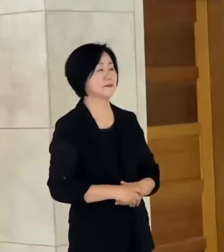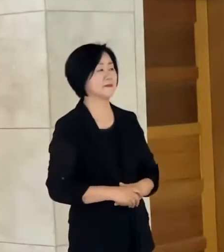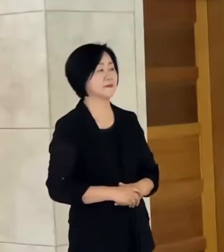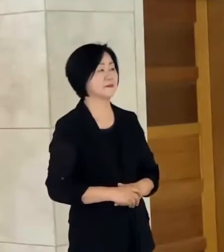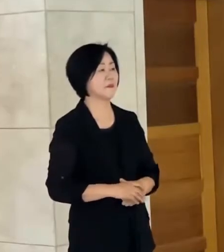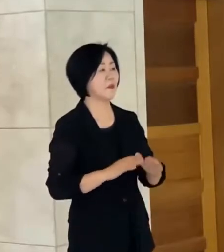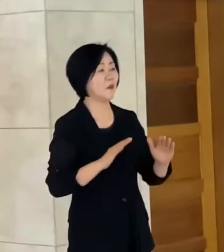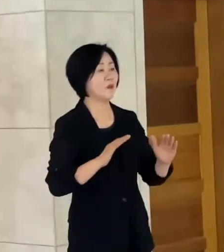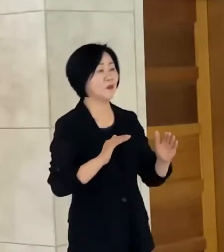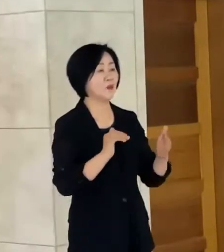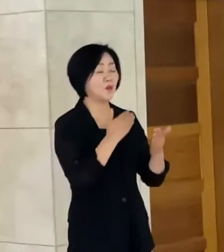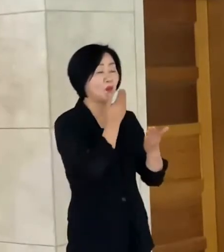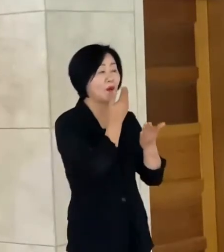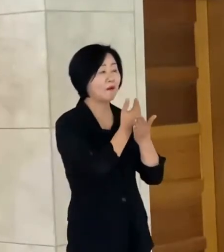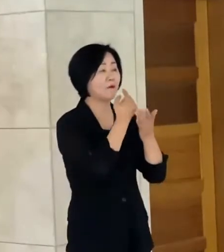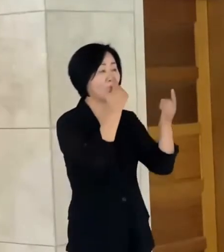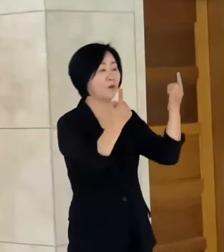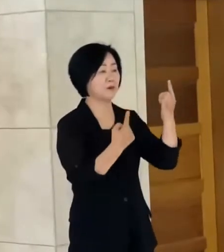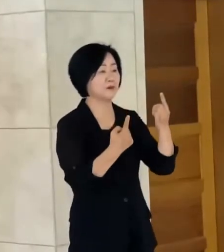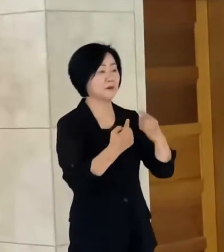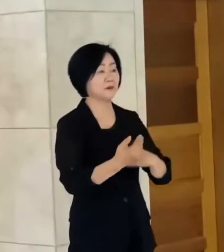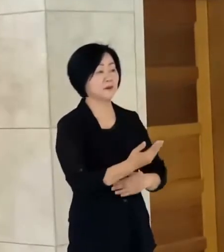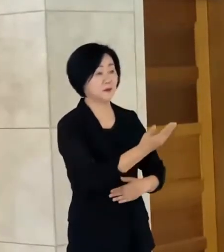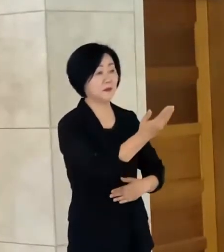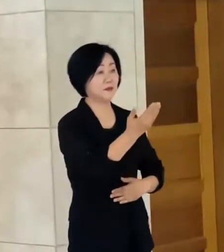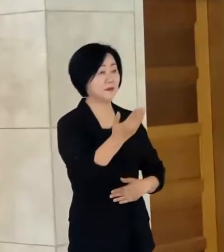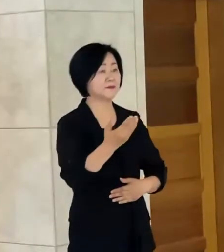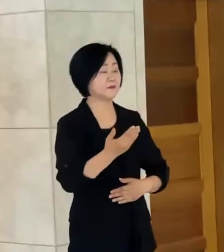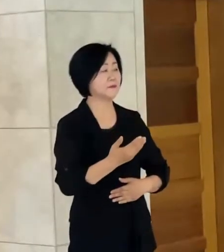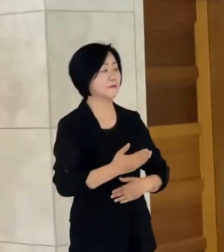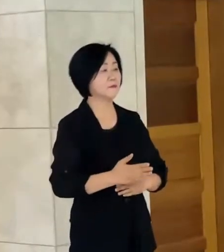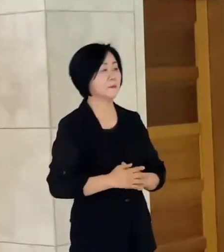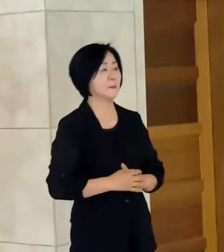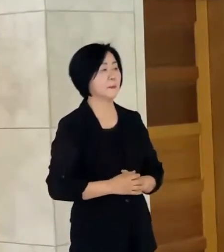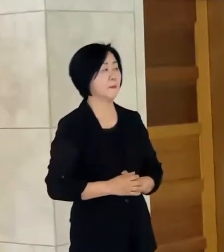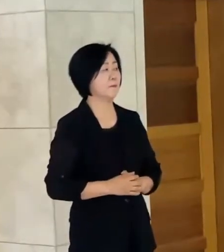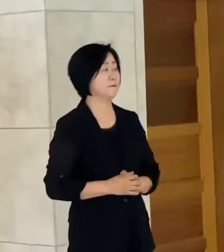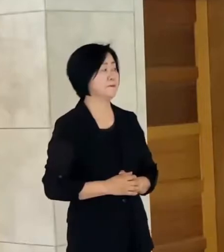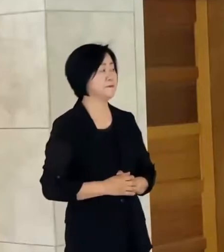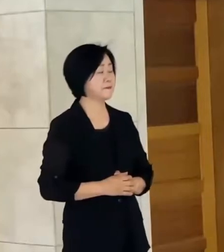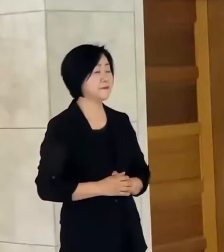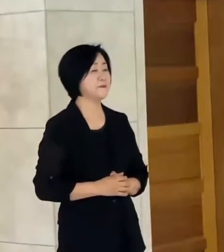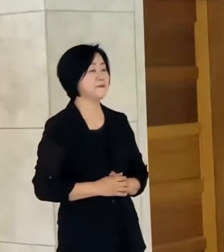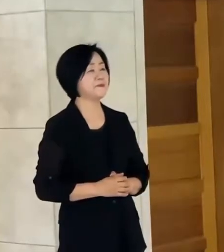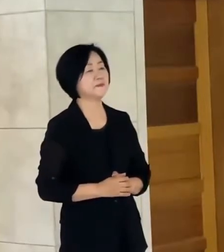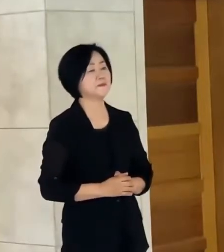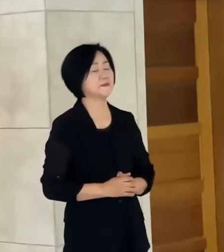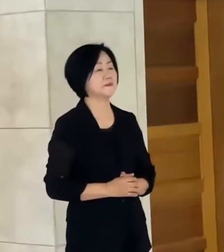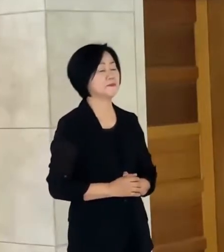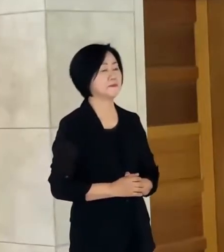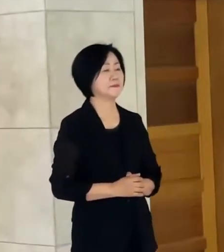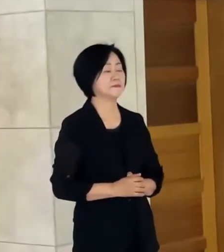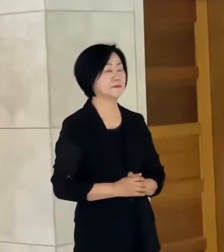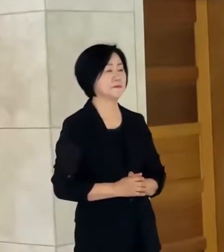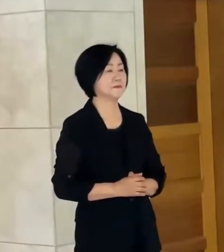오늘 이렇게 귀한 시간 내서 자리를 함께 해주신 존경하는 언론인 여러분,